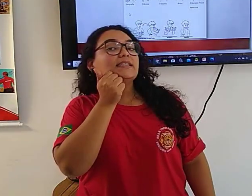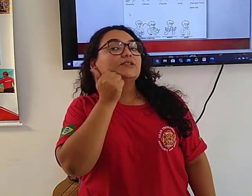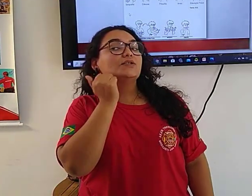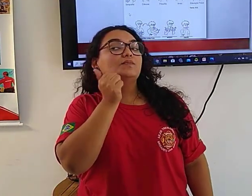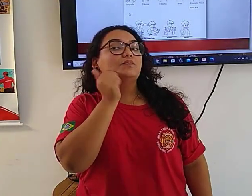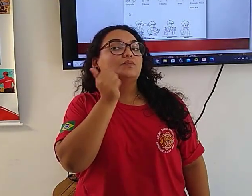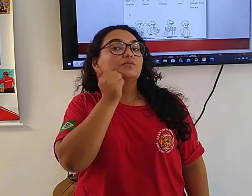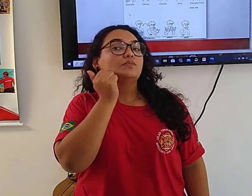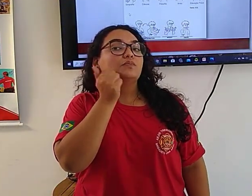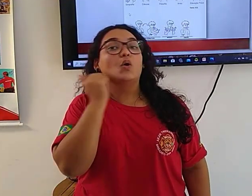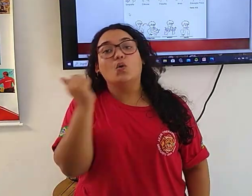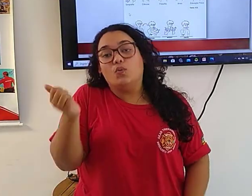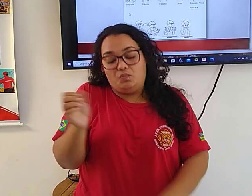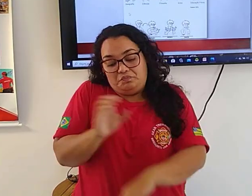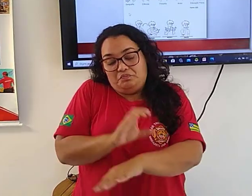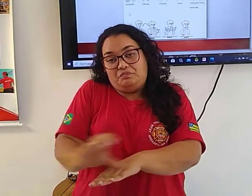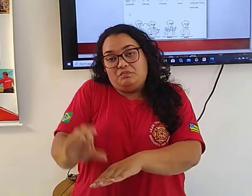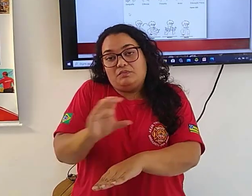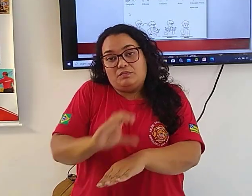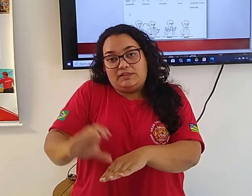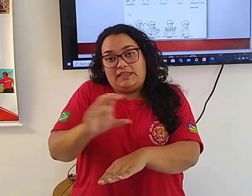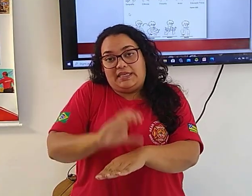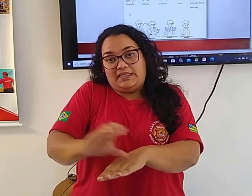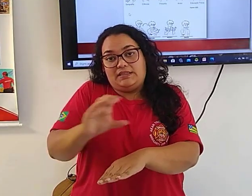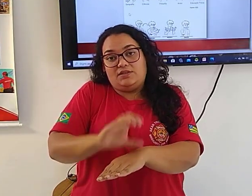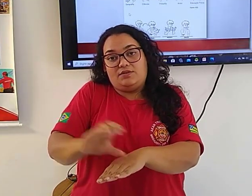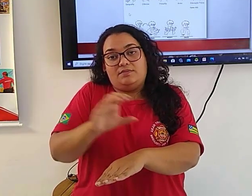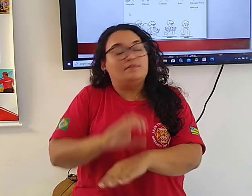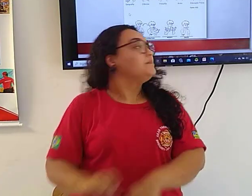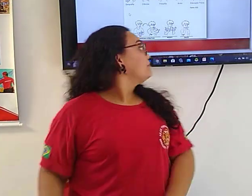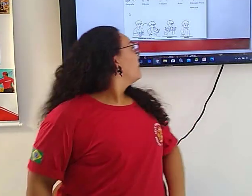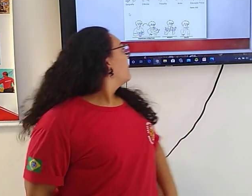ciências ou ciências,